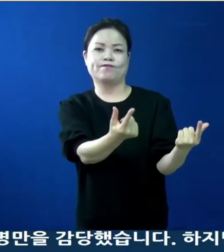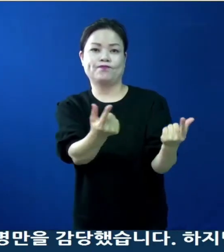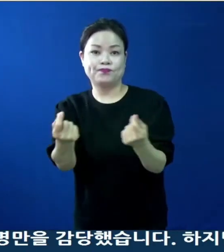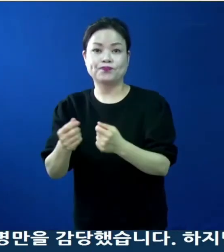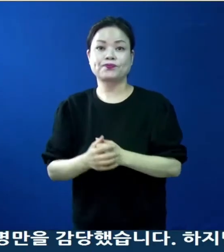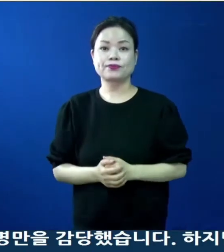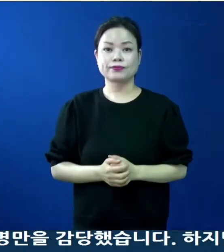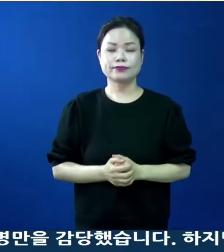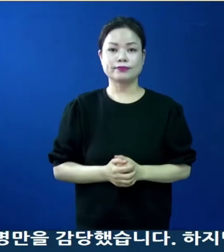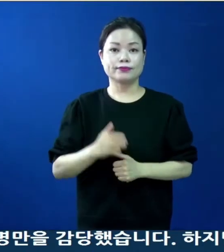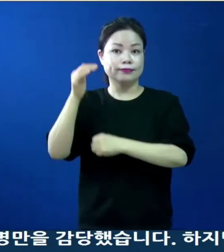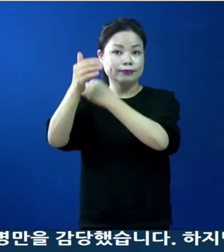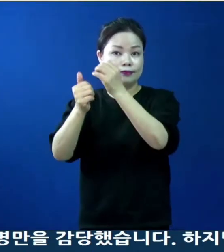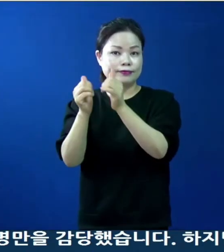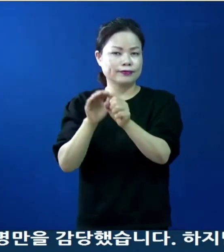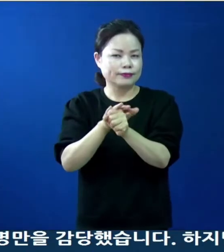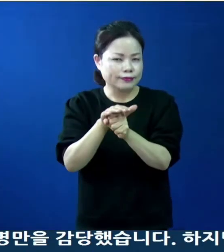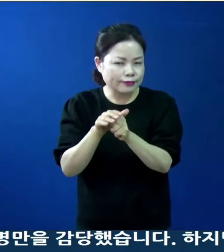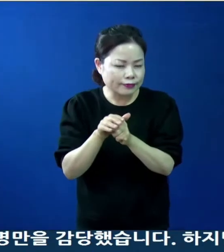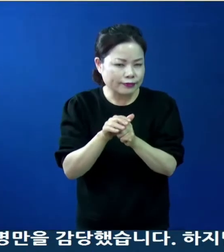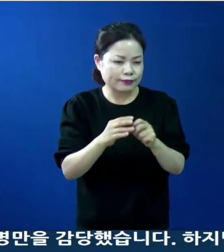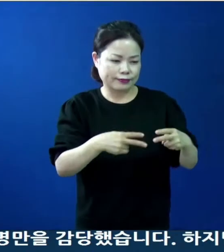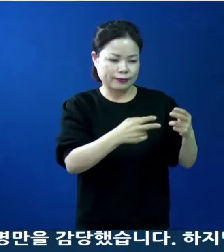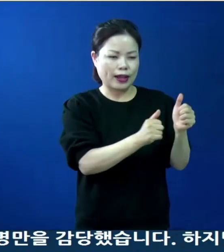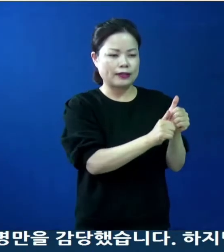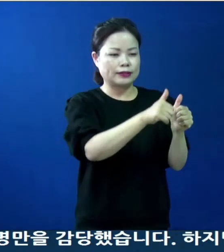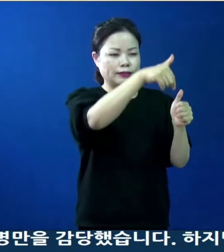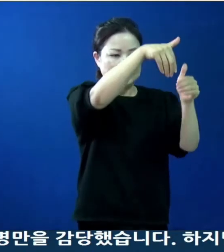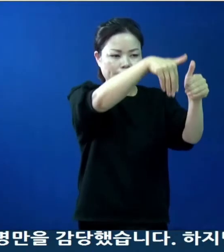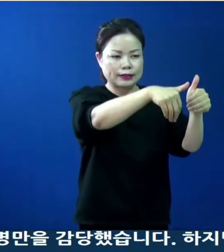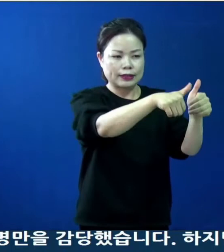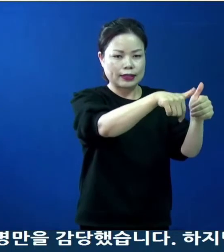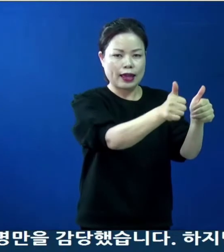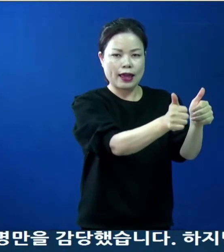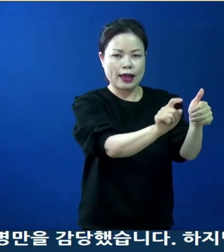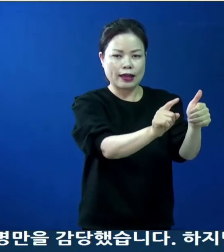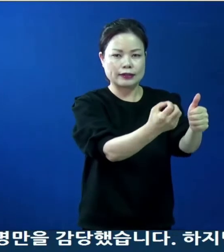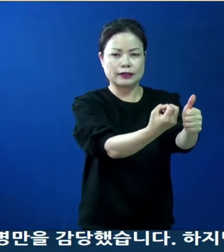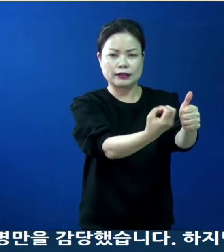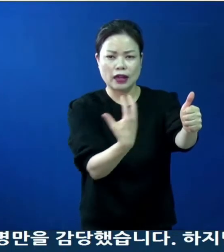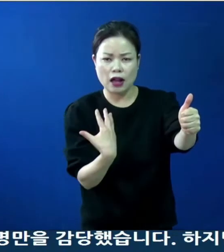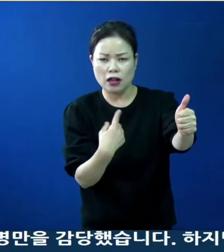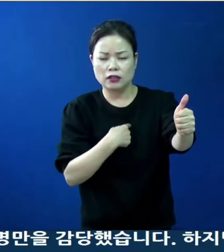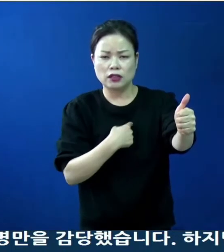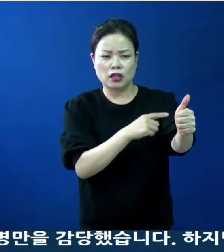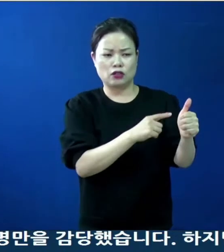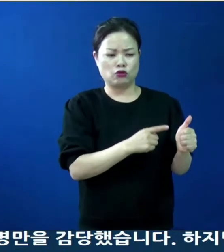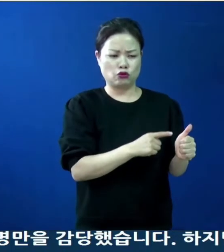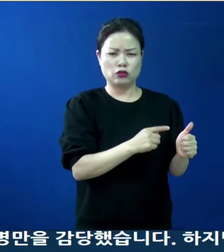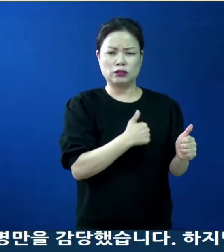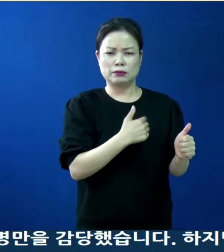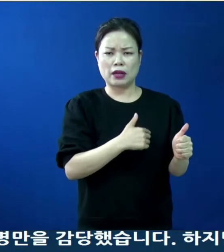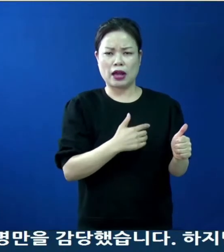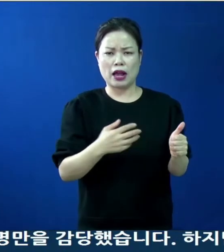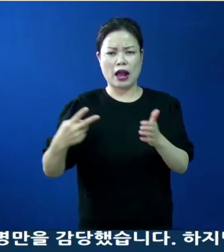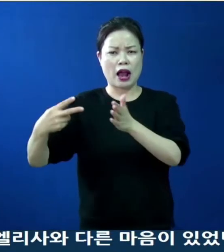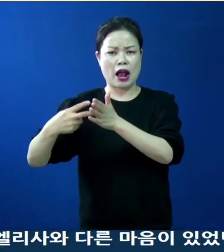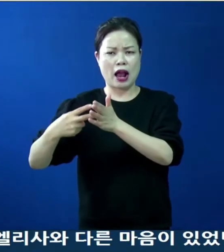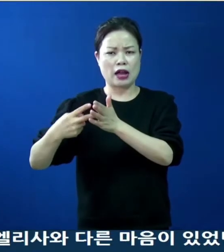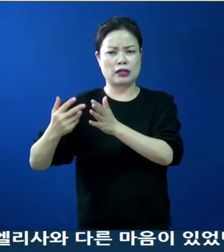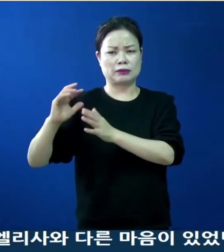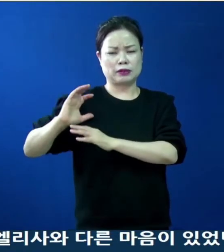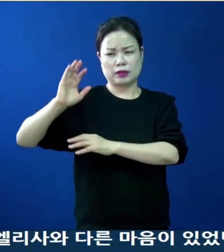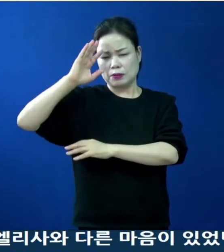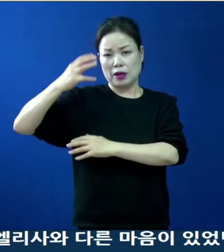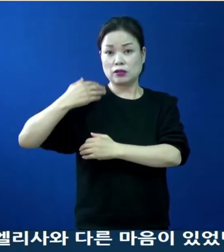시작. 하나님의 사람 엘리사의 사환 게하시가 스스로 이르되 내 주인이 이 아람 사람 나아만에게